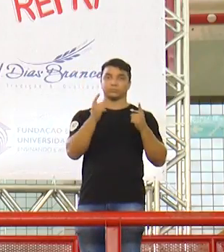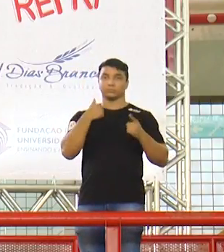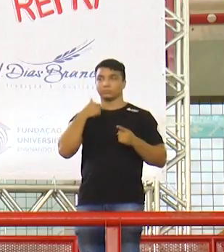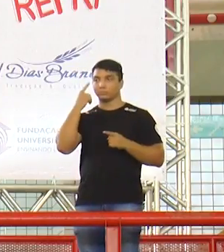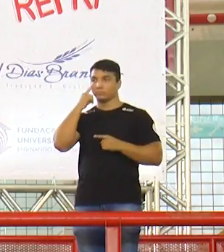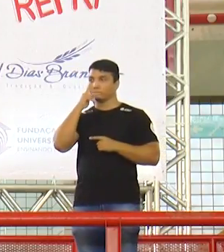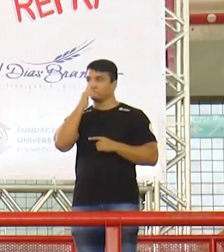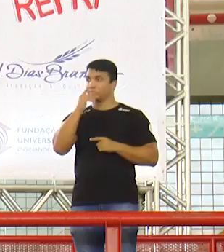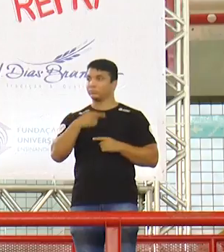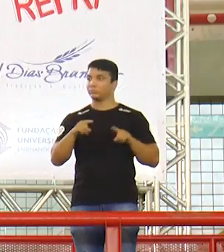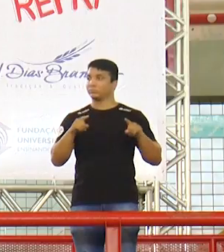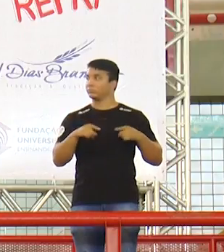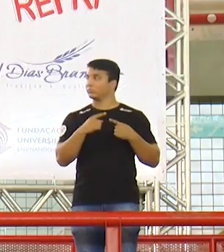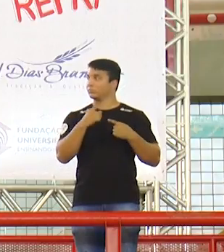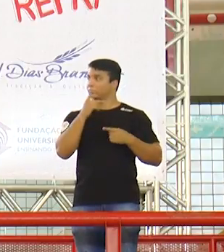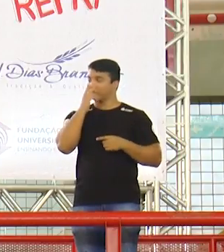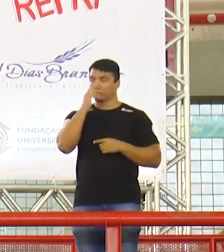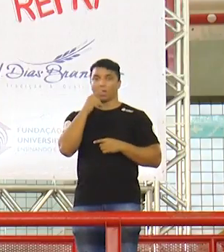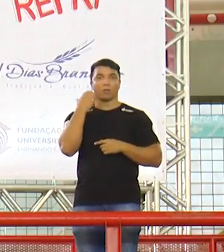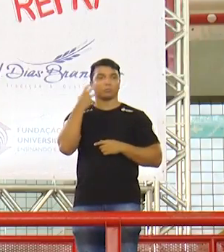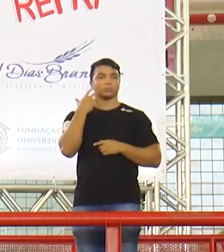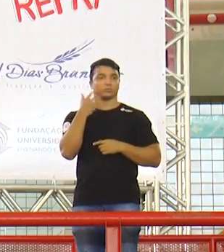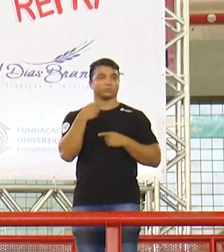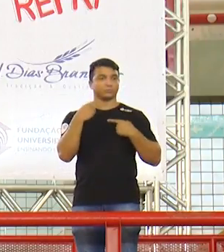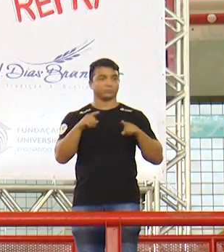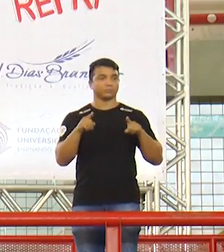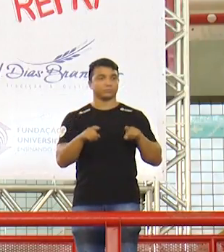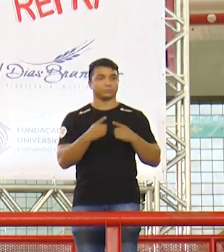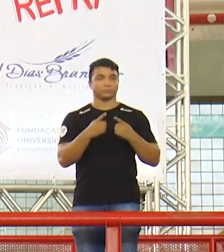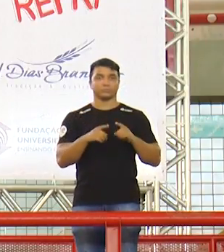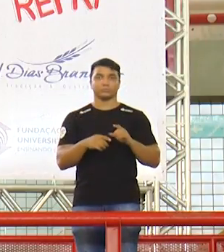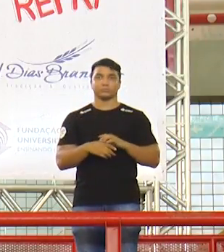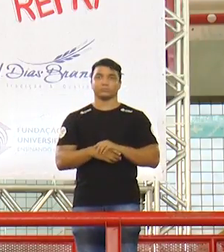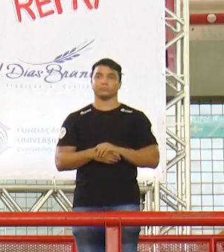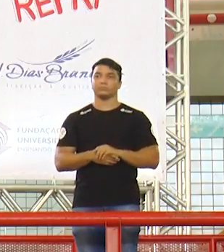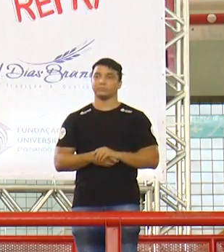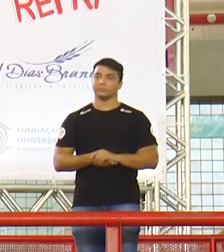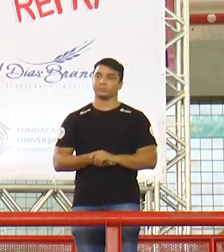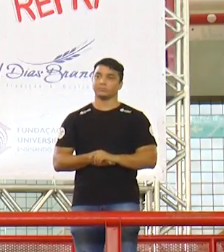Zeia, zeia, senhorinha.